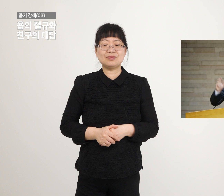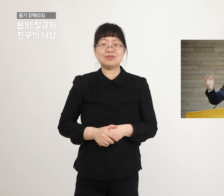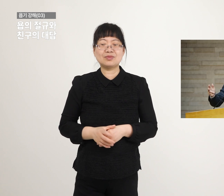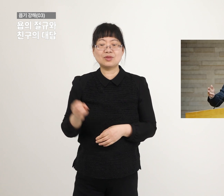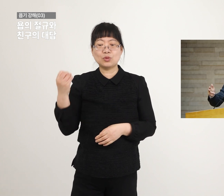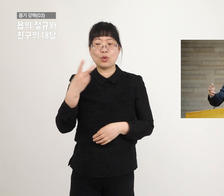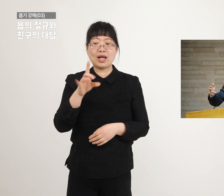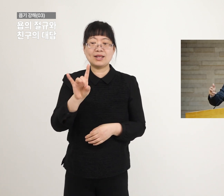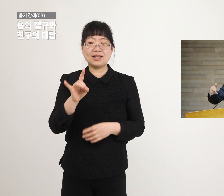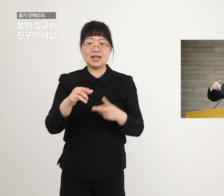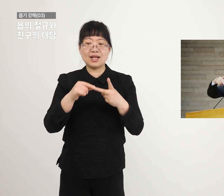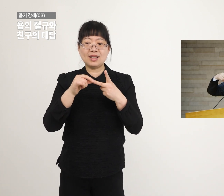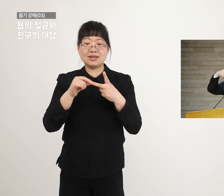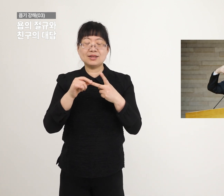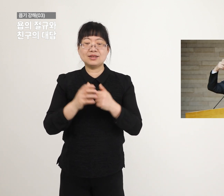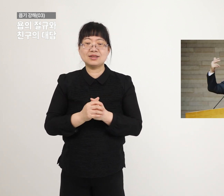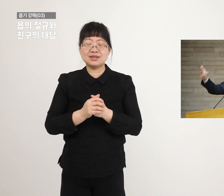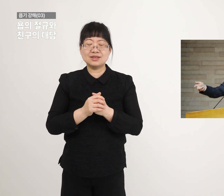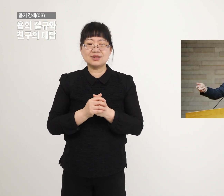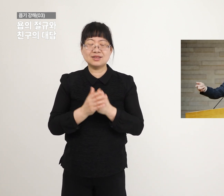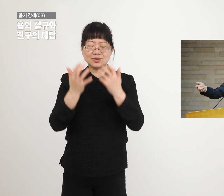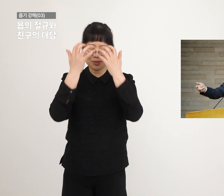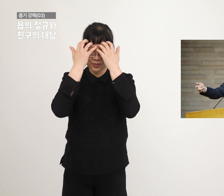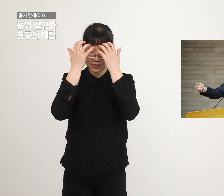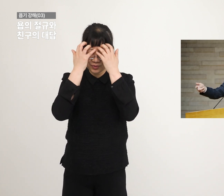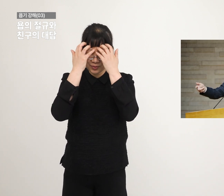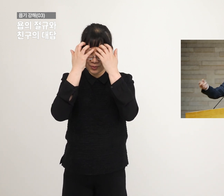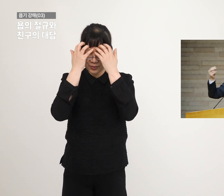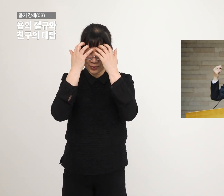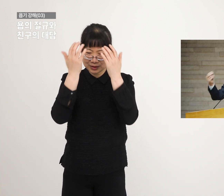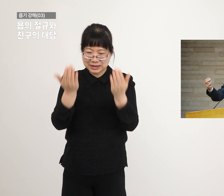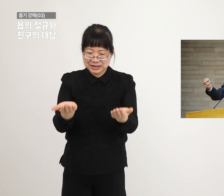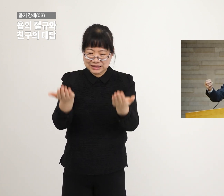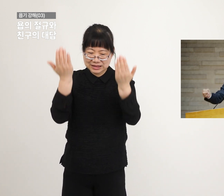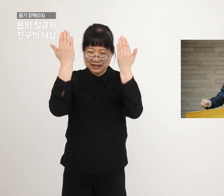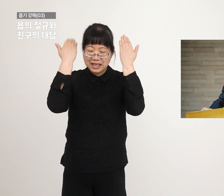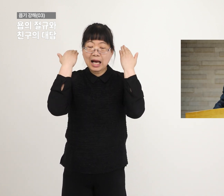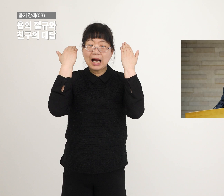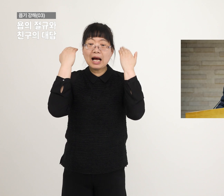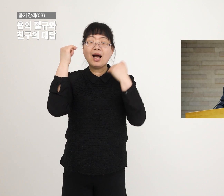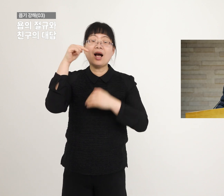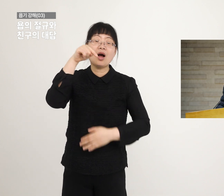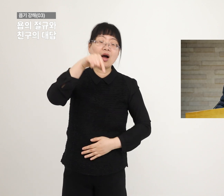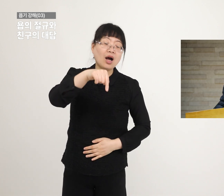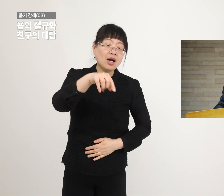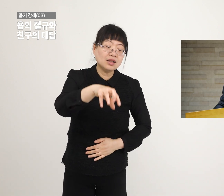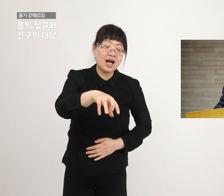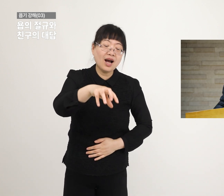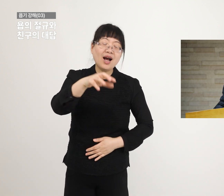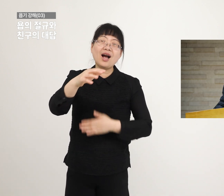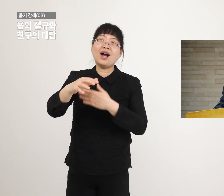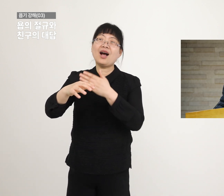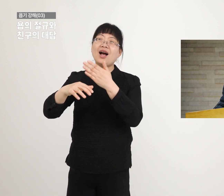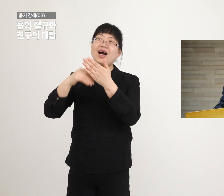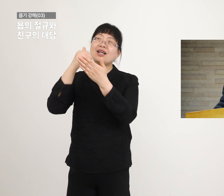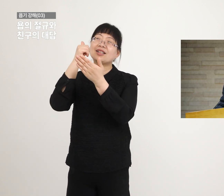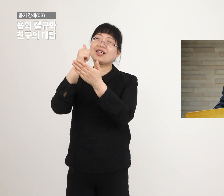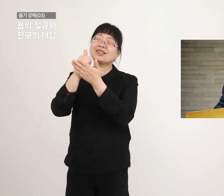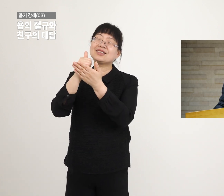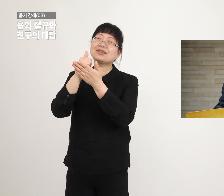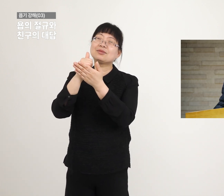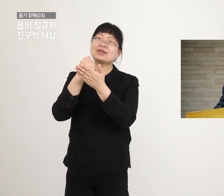그리고 또 하나는 그 고통 너머에 그 입술에 하나님이 찬양을 어떻게